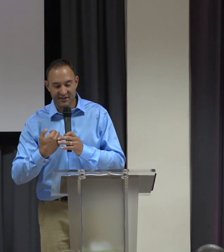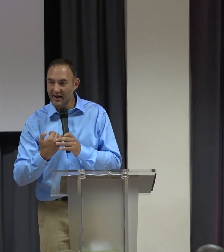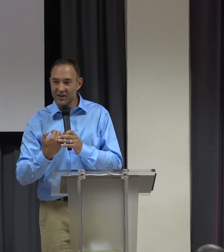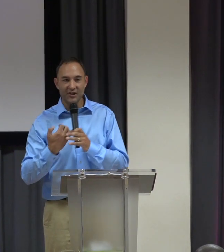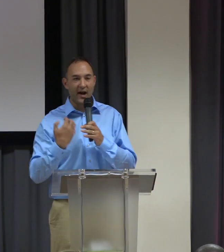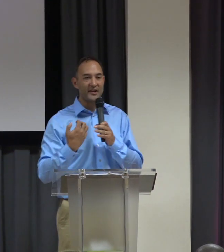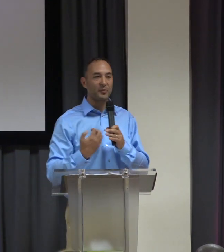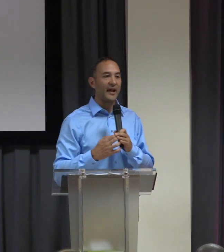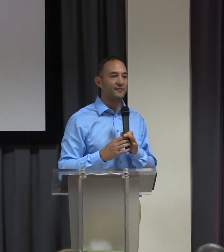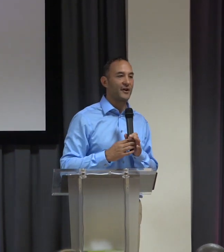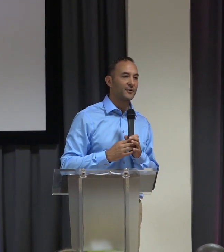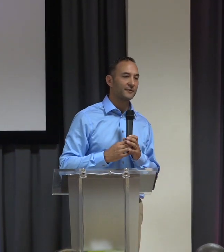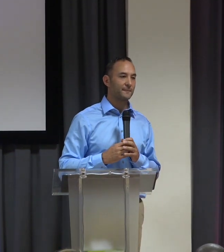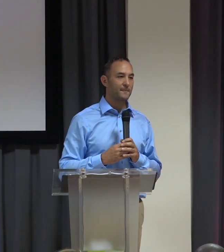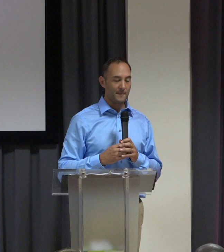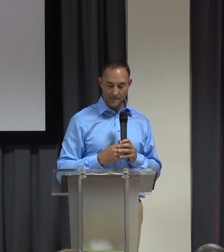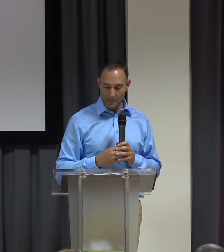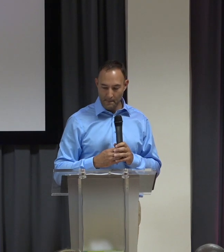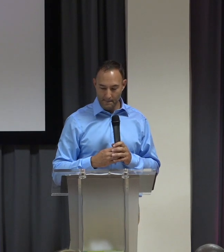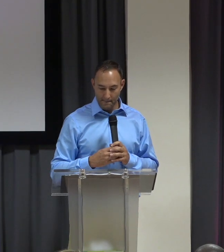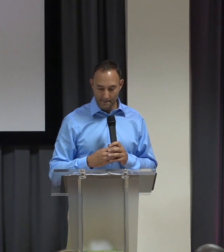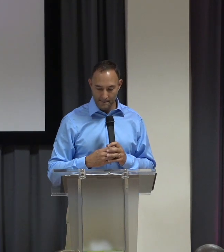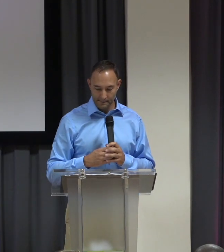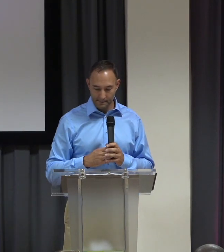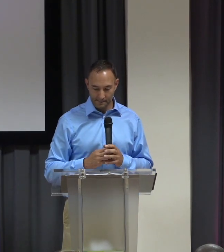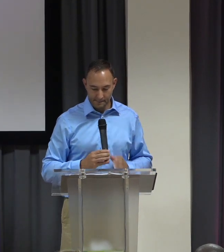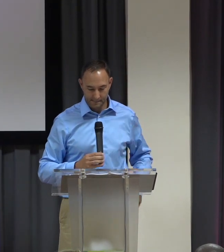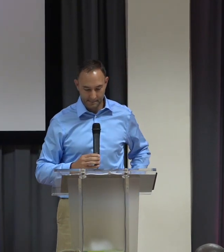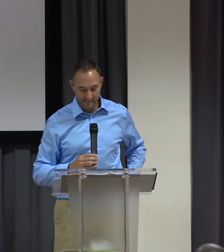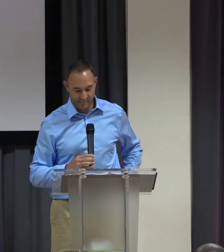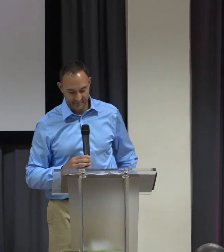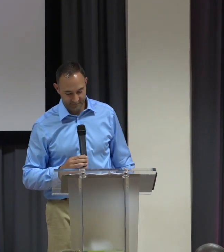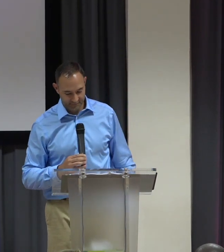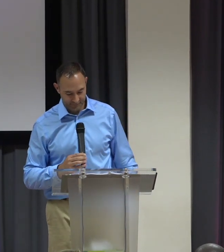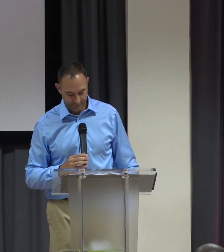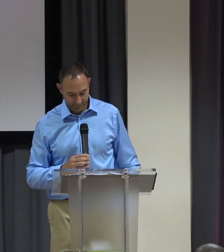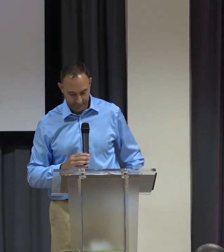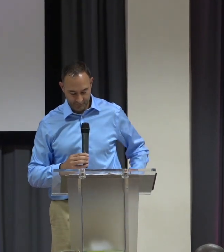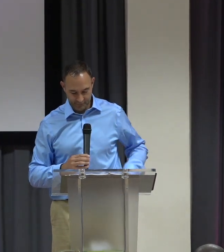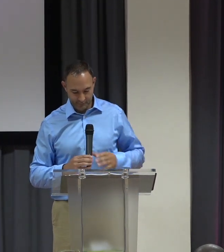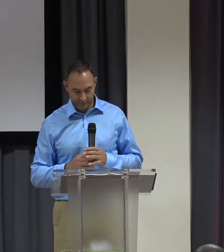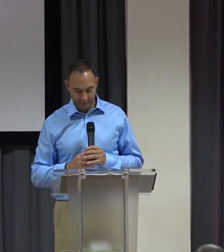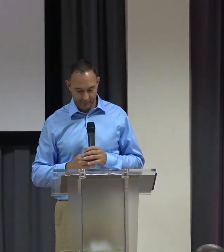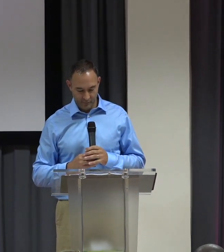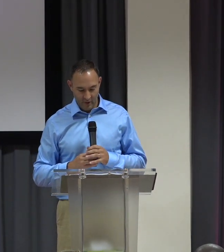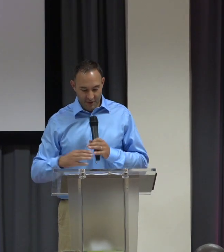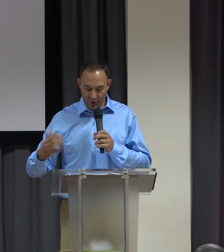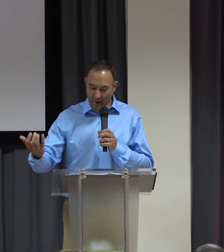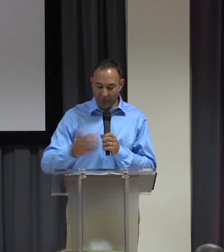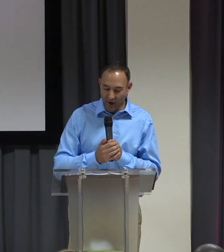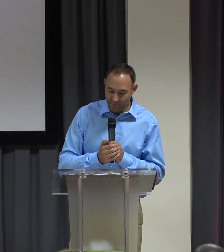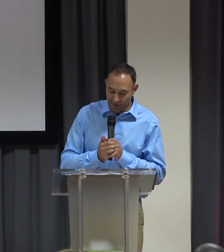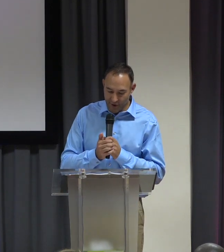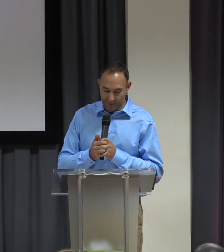the destination God has planned for you. Et elle va vous remettre sur la voie qui vous amène vers la destinée que Dieu a prévue pour vous. So